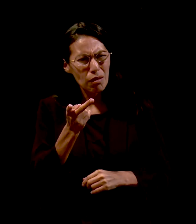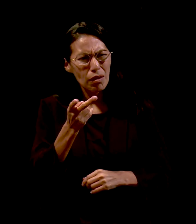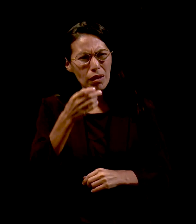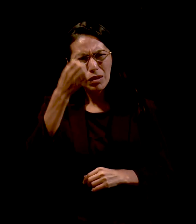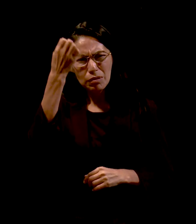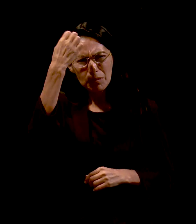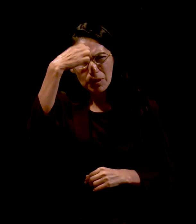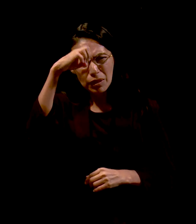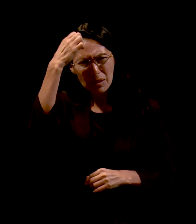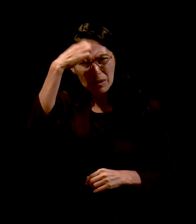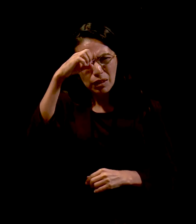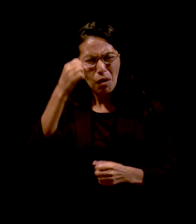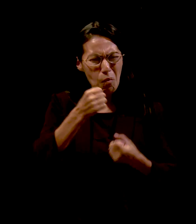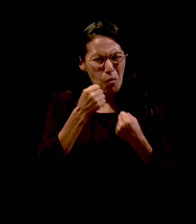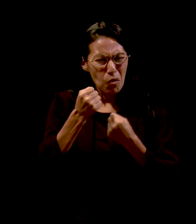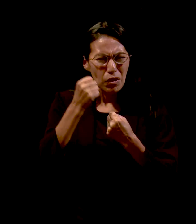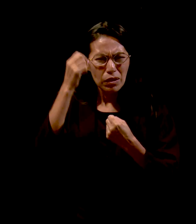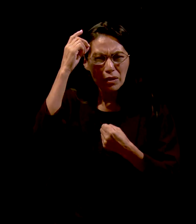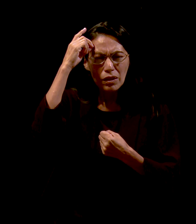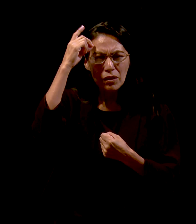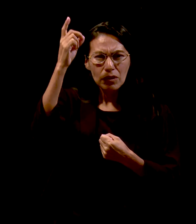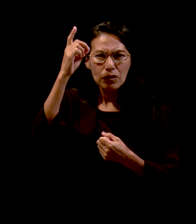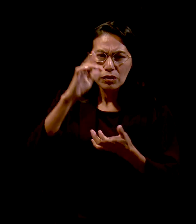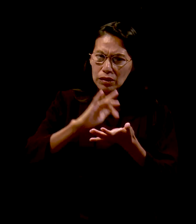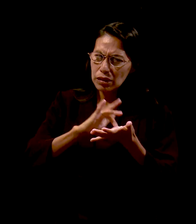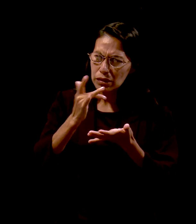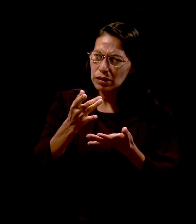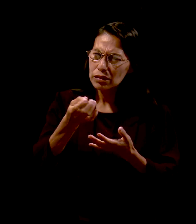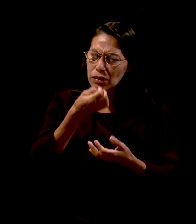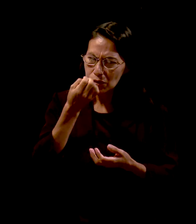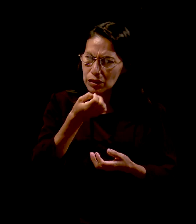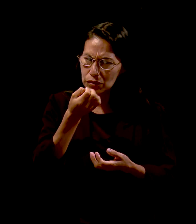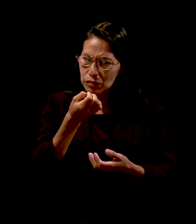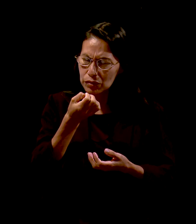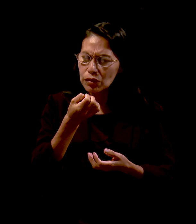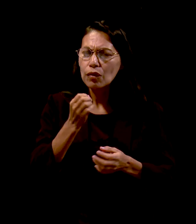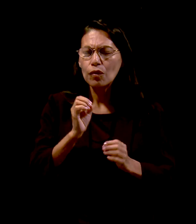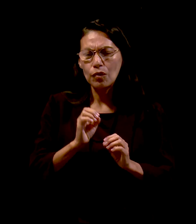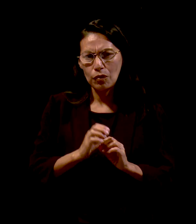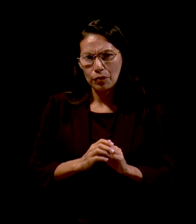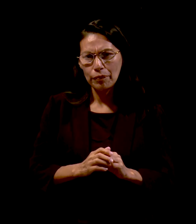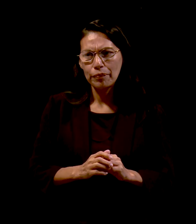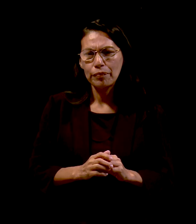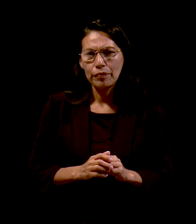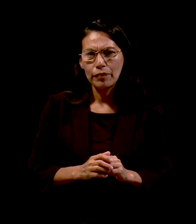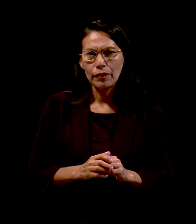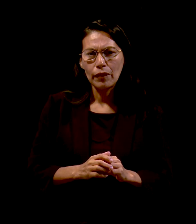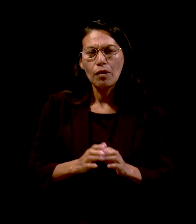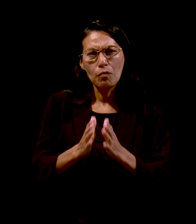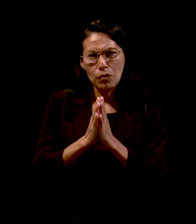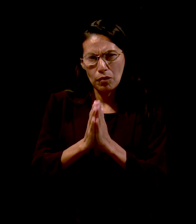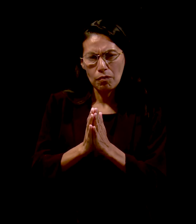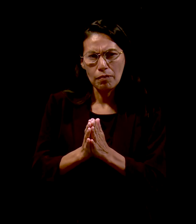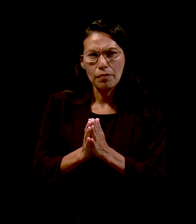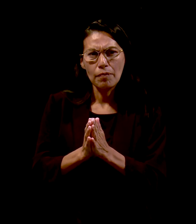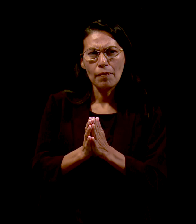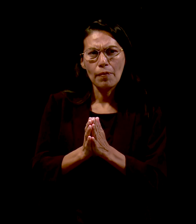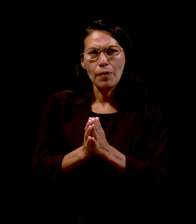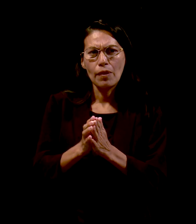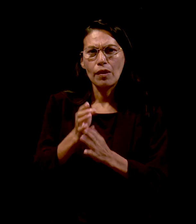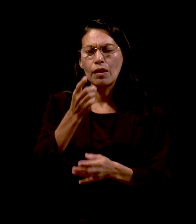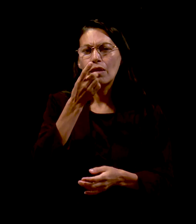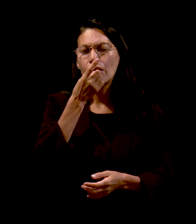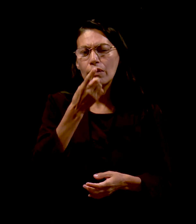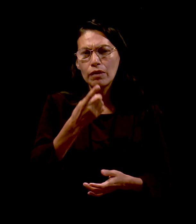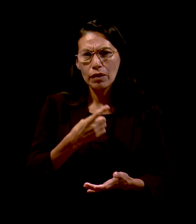a través de la oración cuéntenos algo de lo que ha llegado ha de marcar su